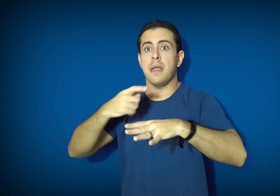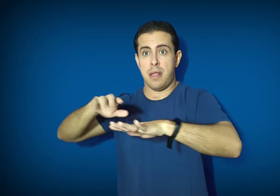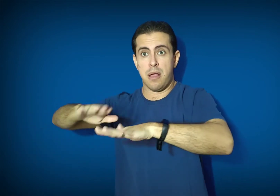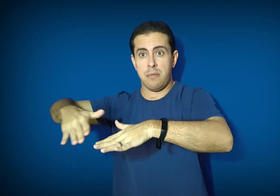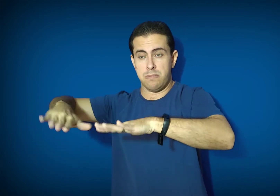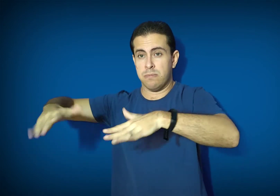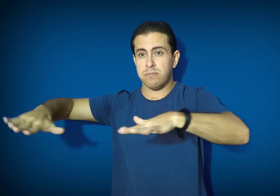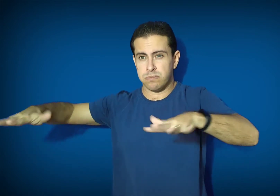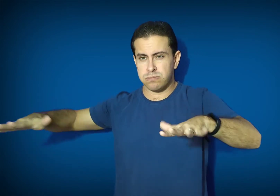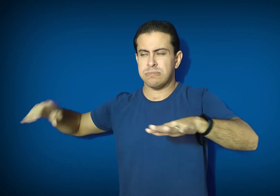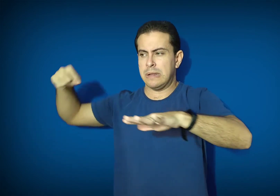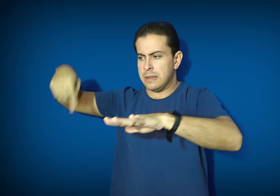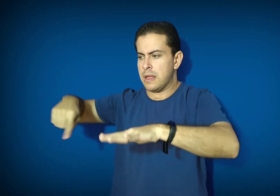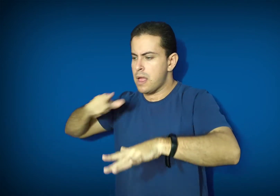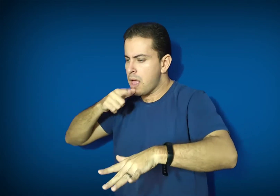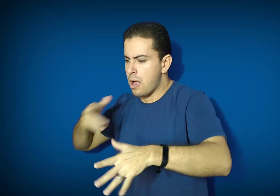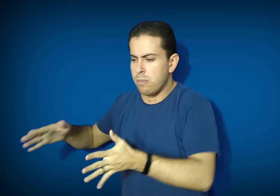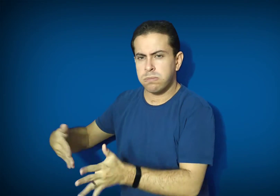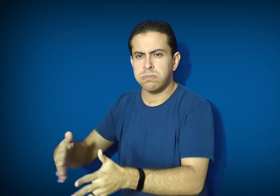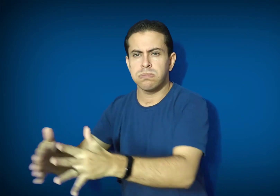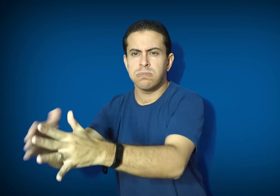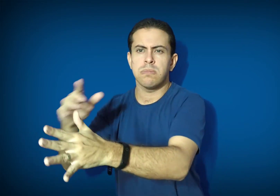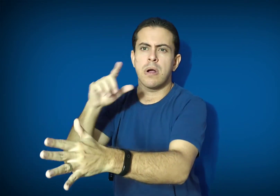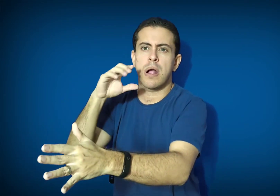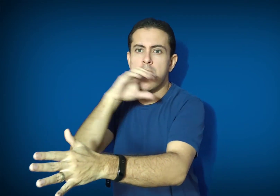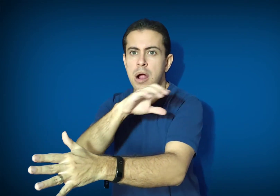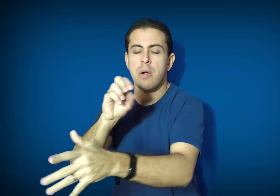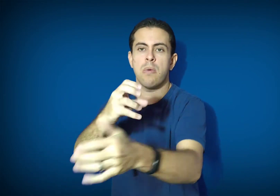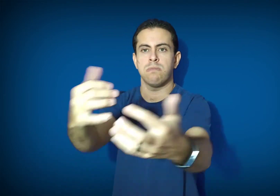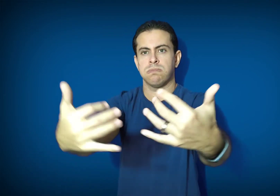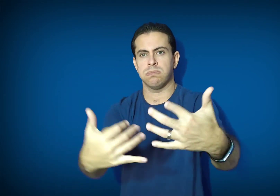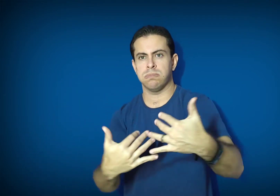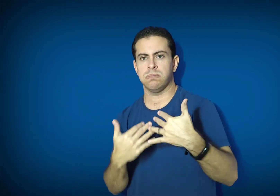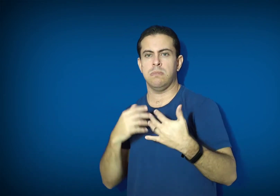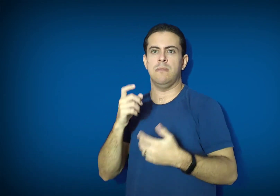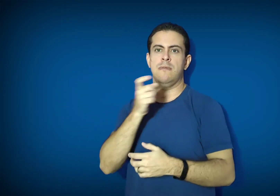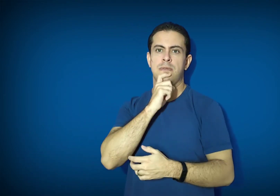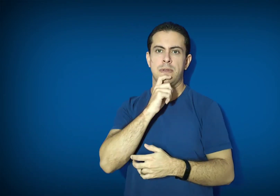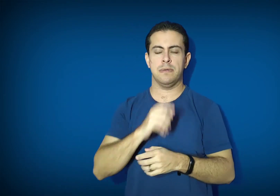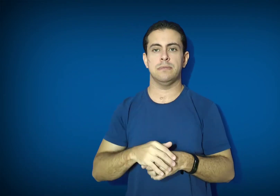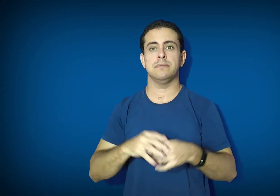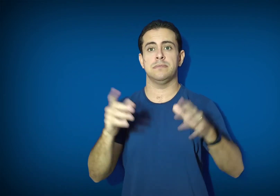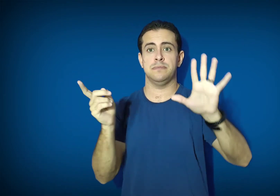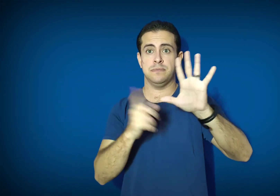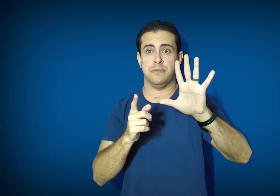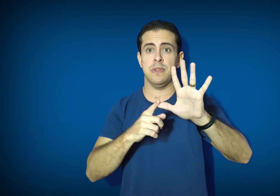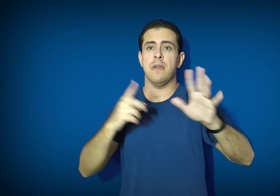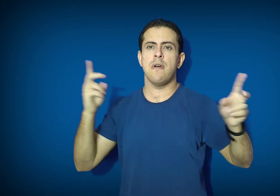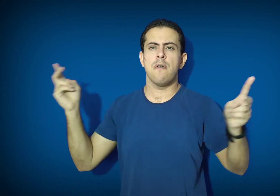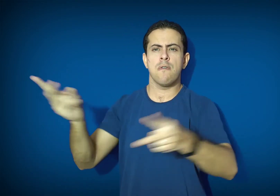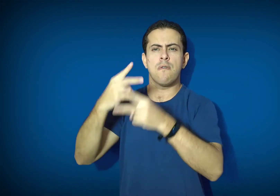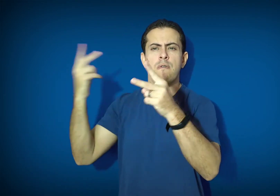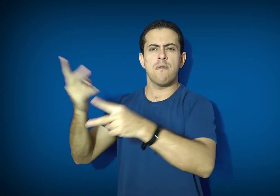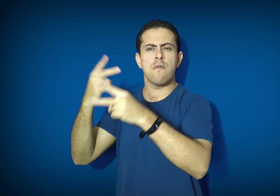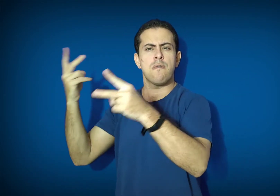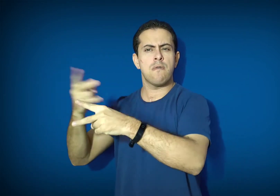Quarto, as correntes oceânicas, que são quentes e frias. Os